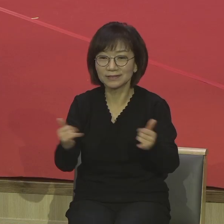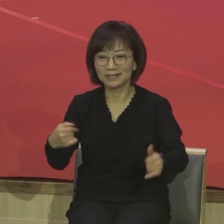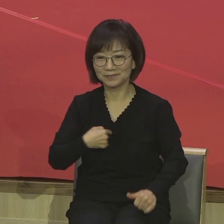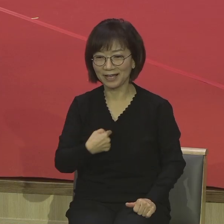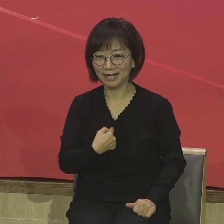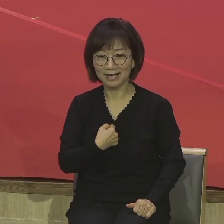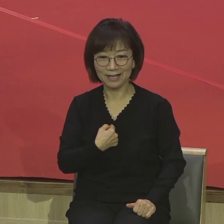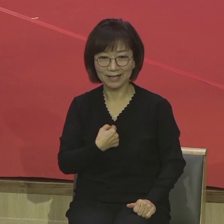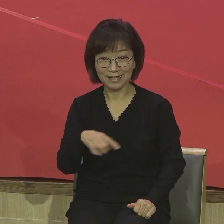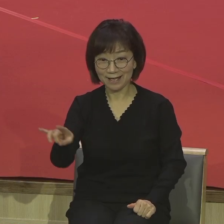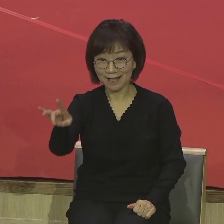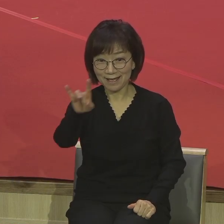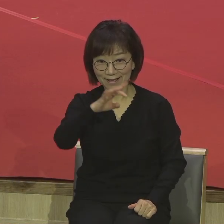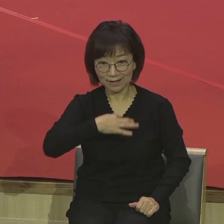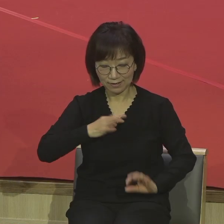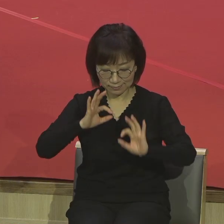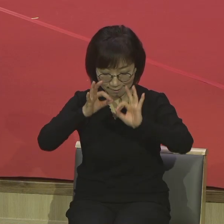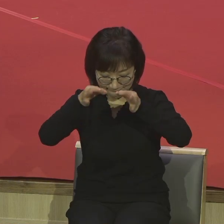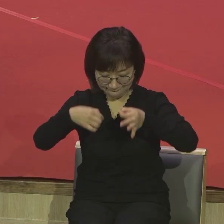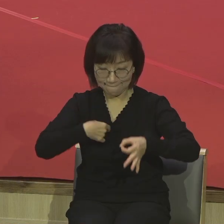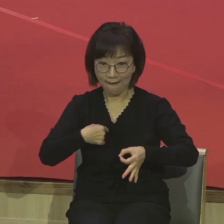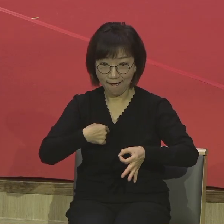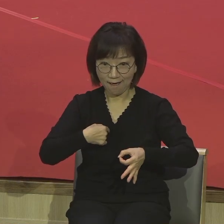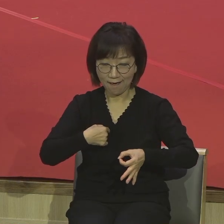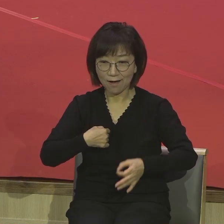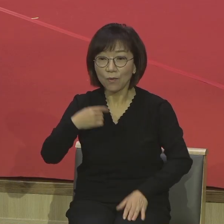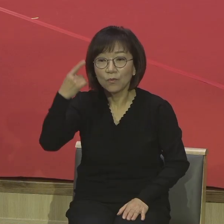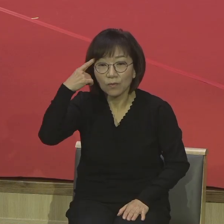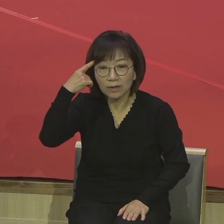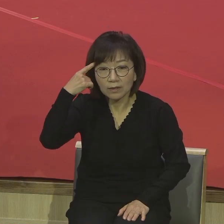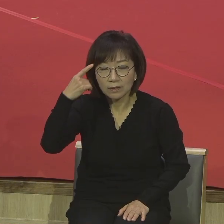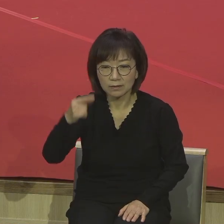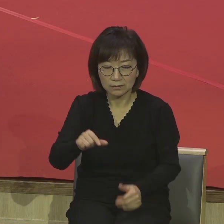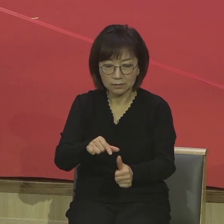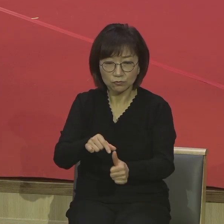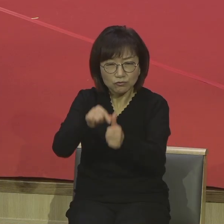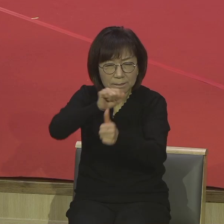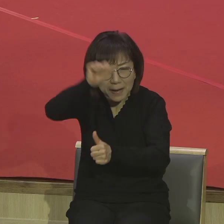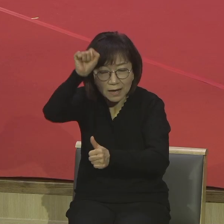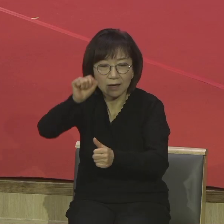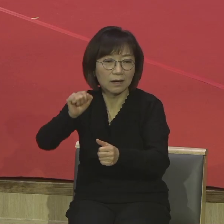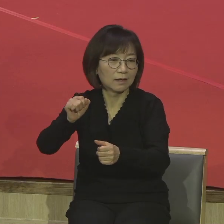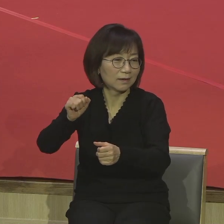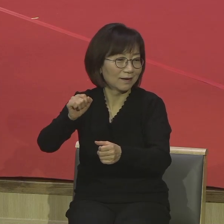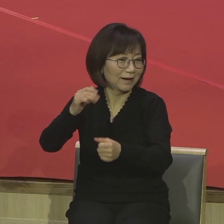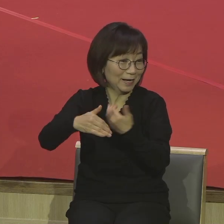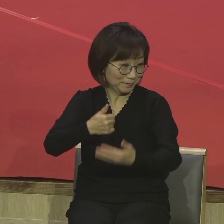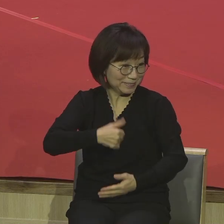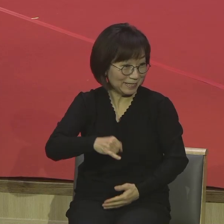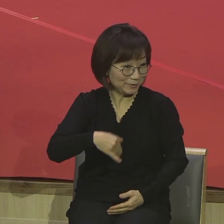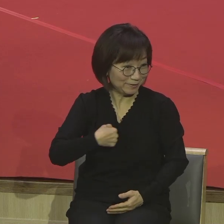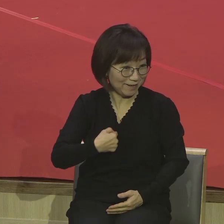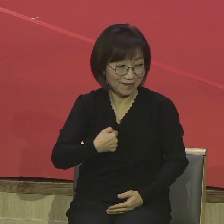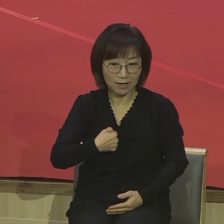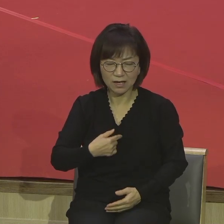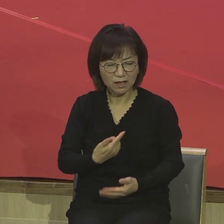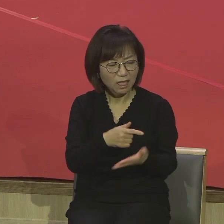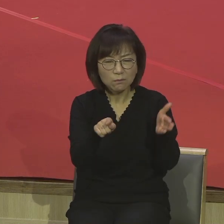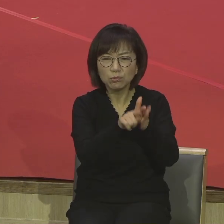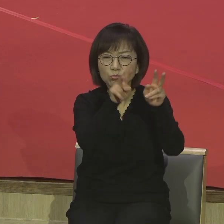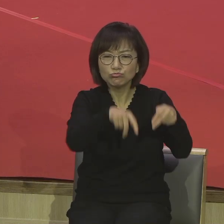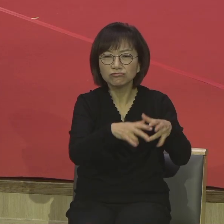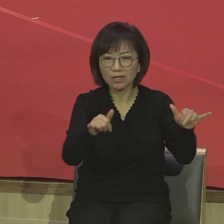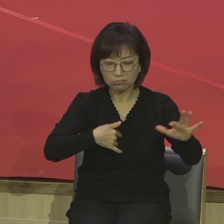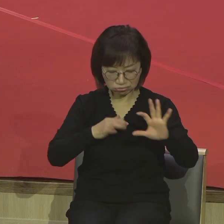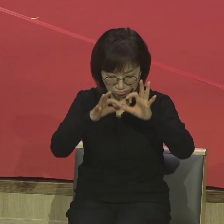존재인가, 이거를 구원받은 하나님의 자녀만 아는 거예요. 불신자들은 모릅니다. 자기 존재가